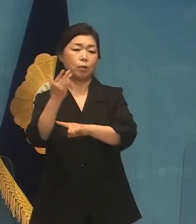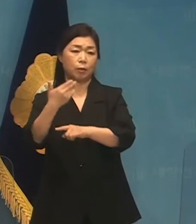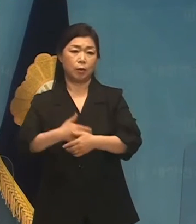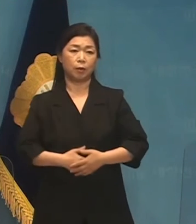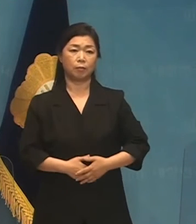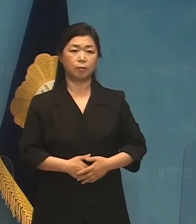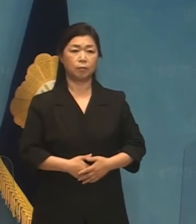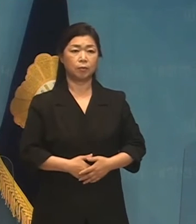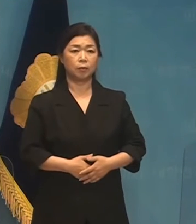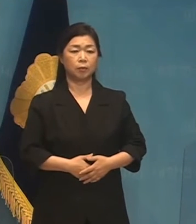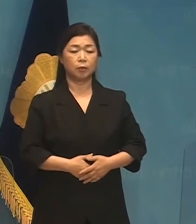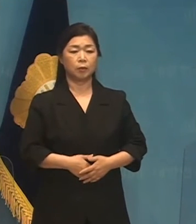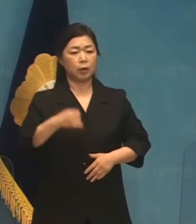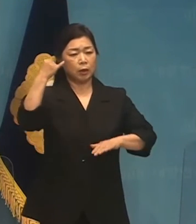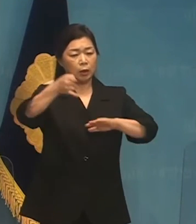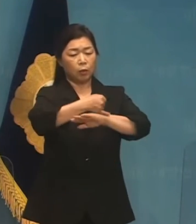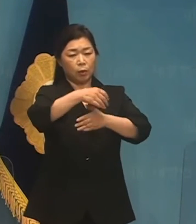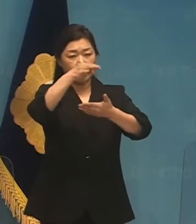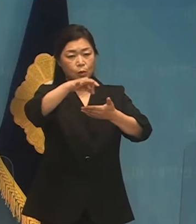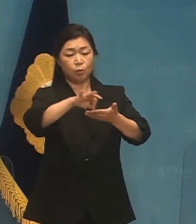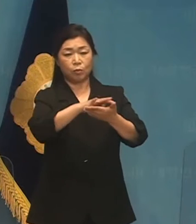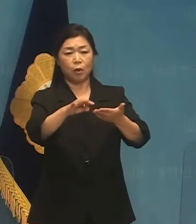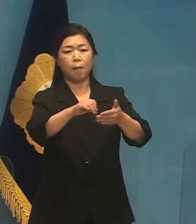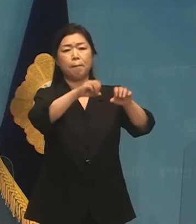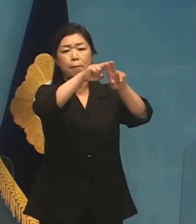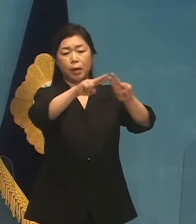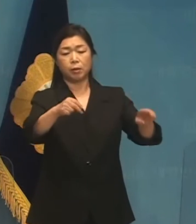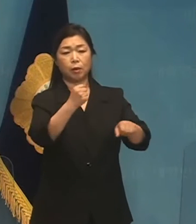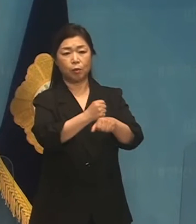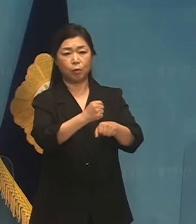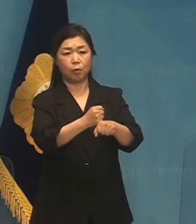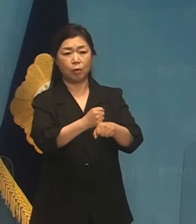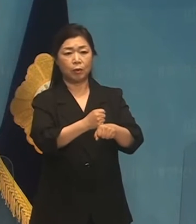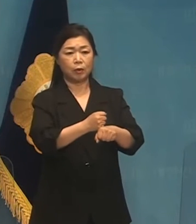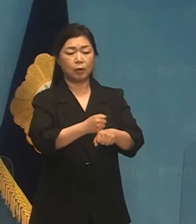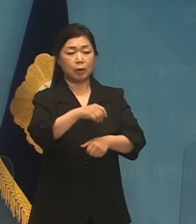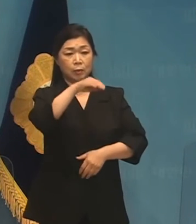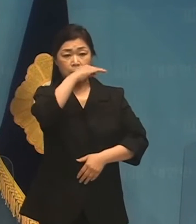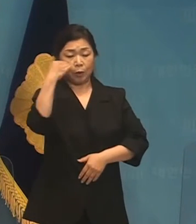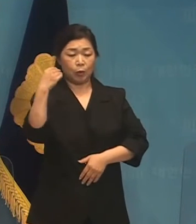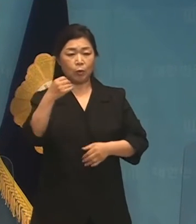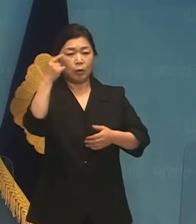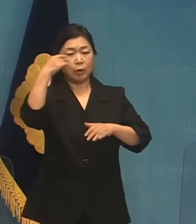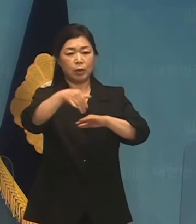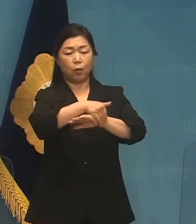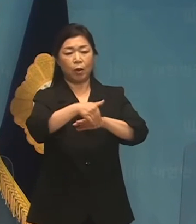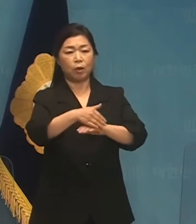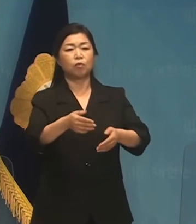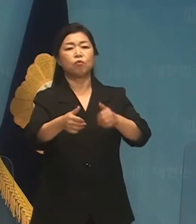합니다. 기획재정부를 폐지하고 정의로운 전환기획위원회를 설치하겠습니다.